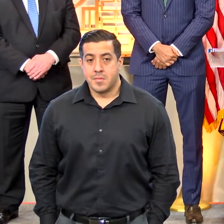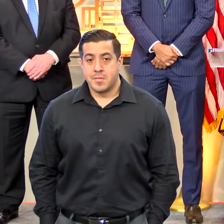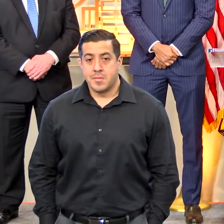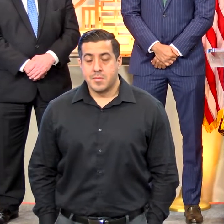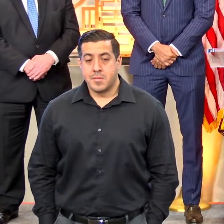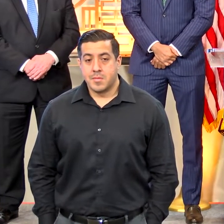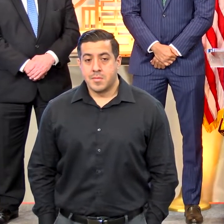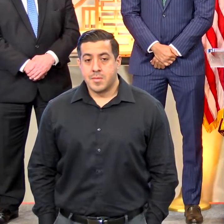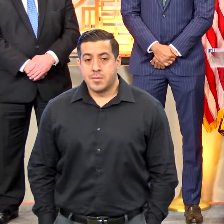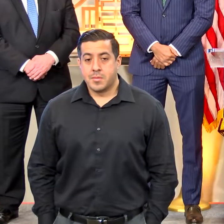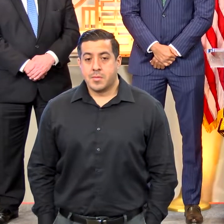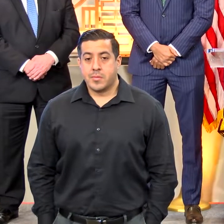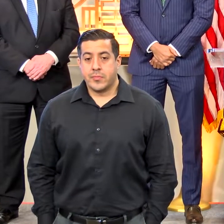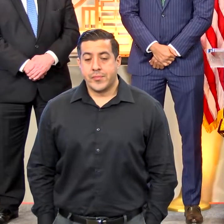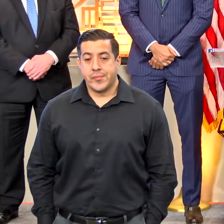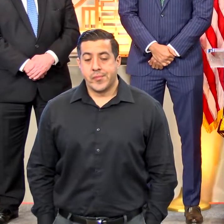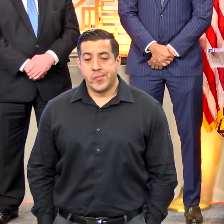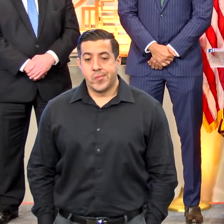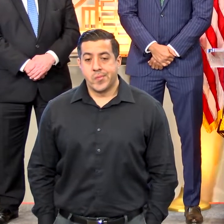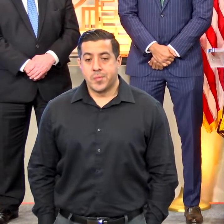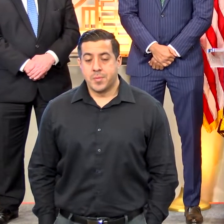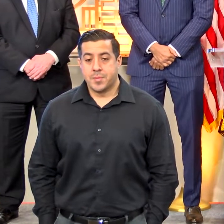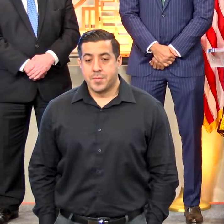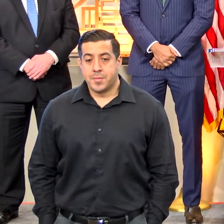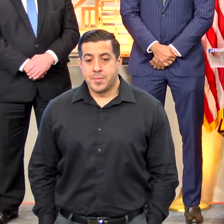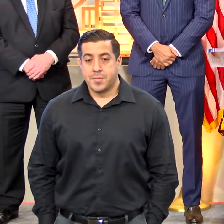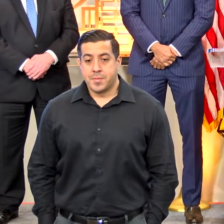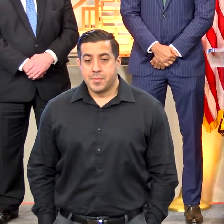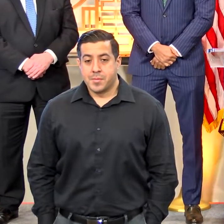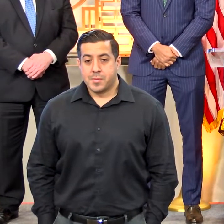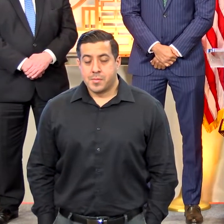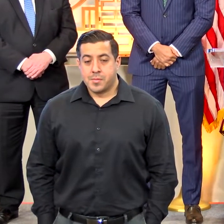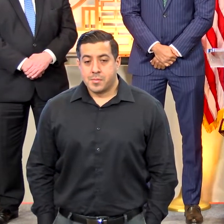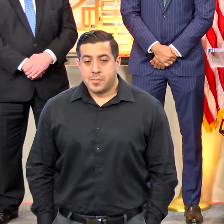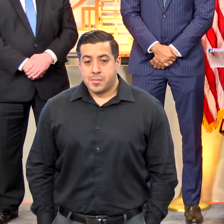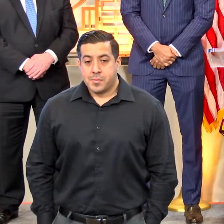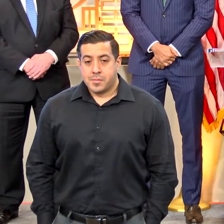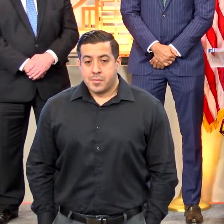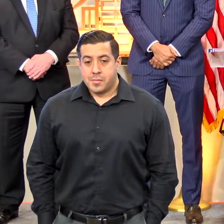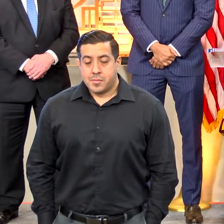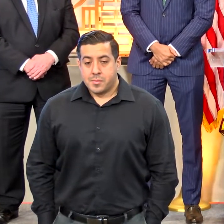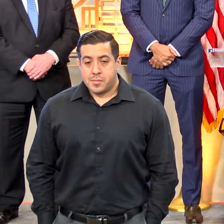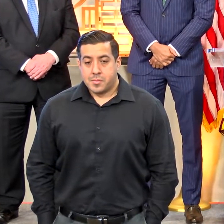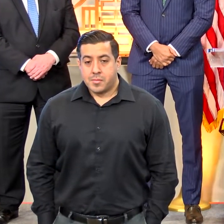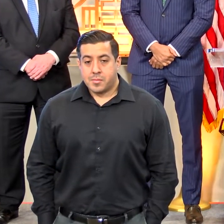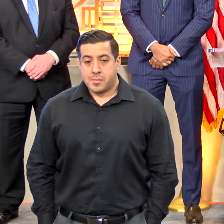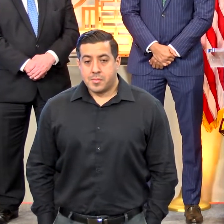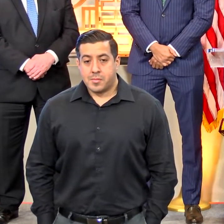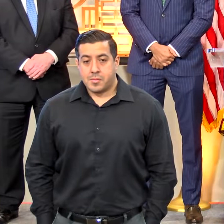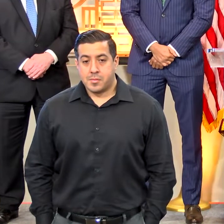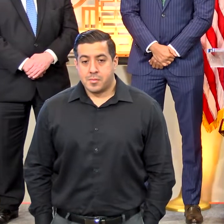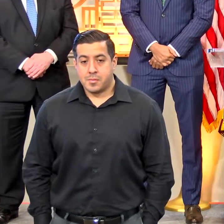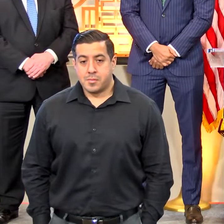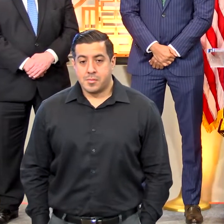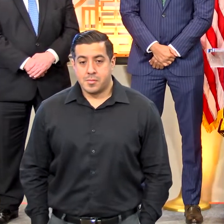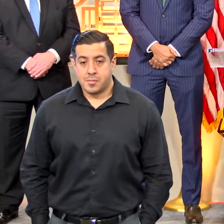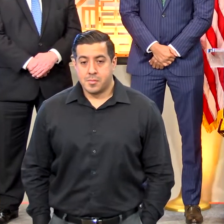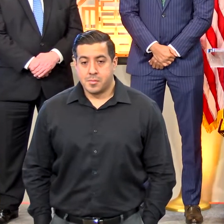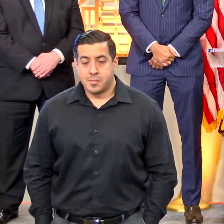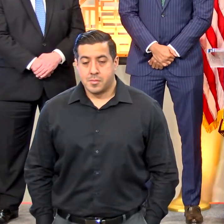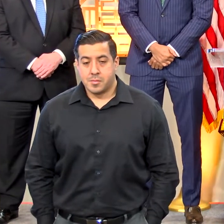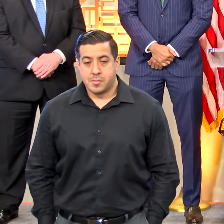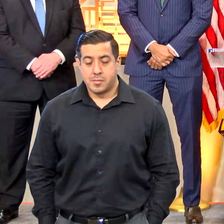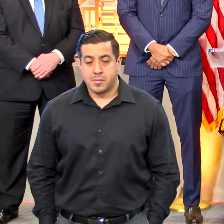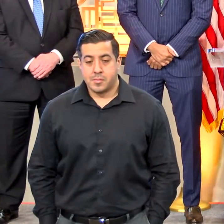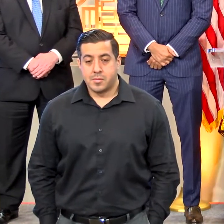invertido una cantidad histórica de fondos para poder avanzar esta causa. Me enorgullece